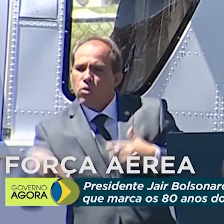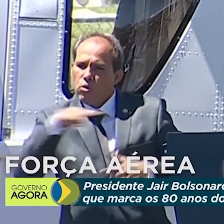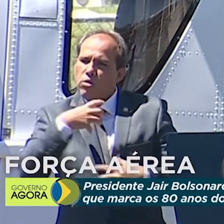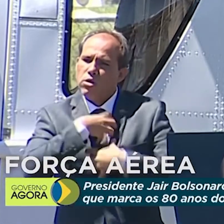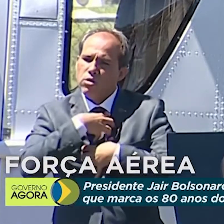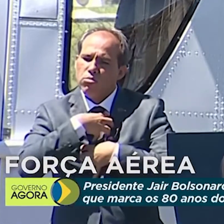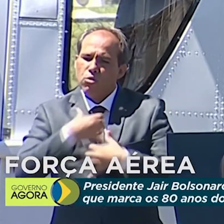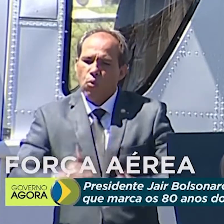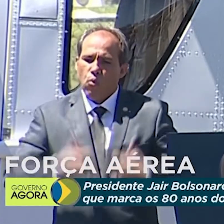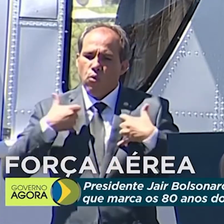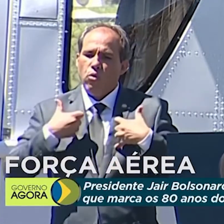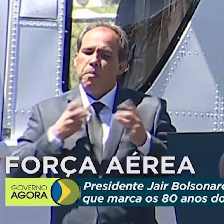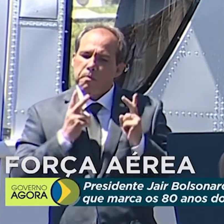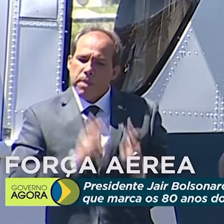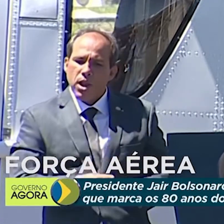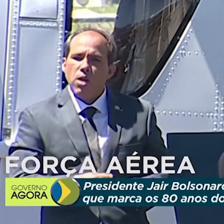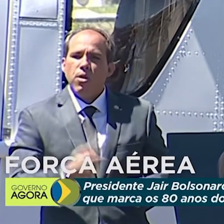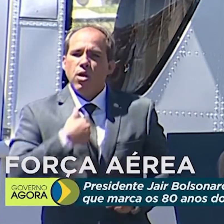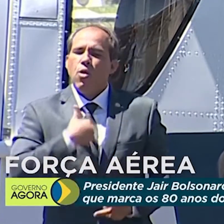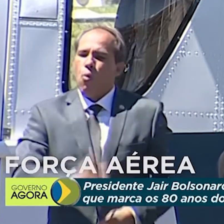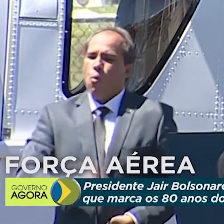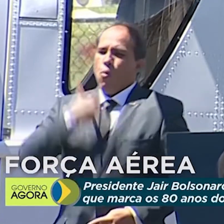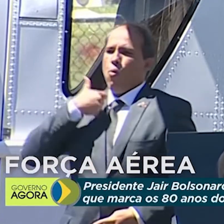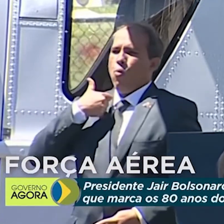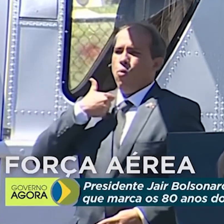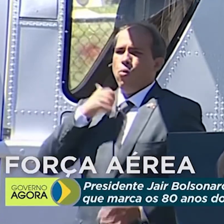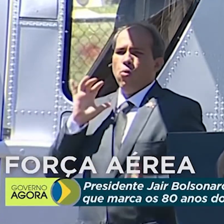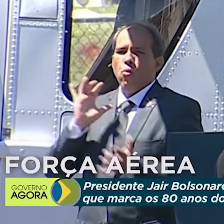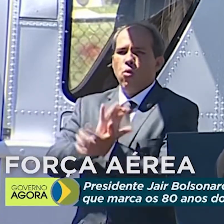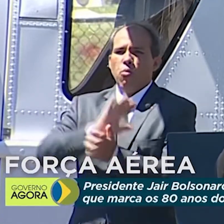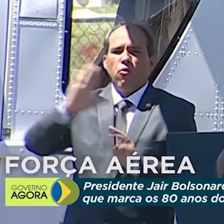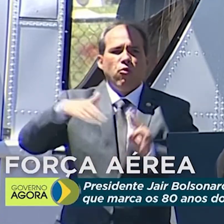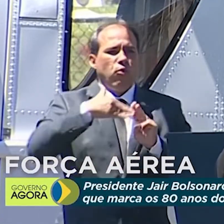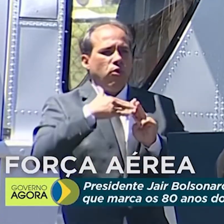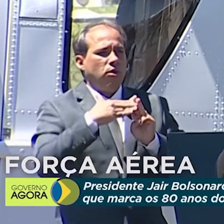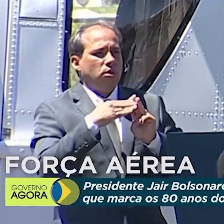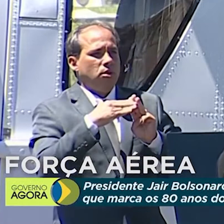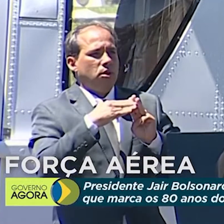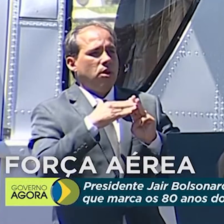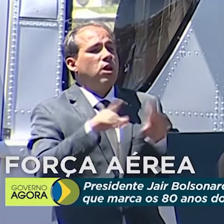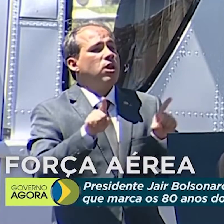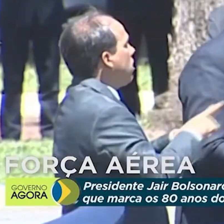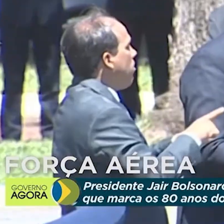disso. Eu me orgulho das Forças Armadas. E assim diz